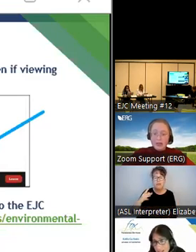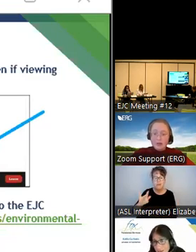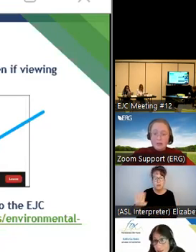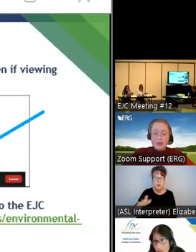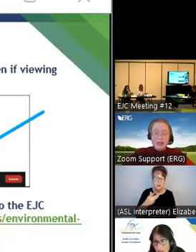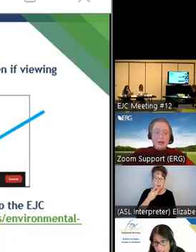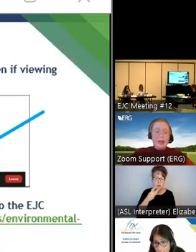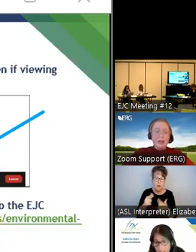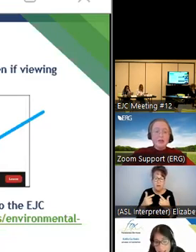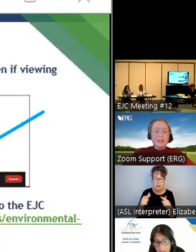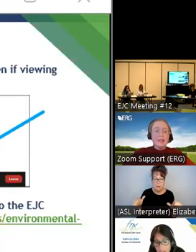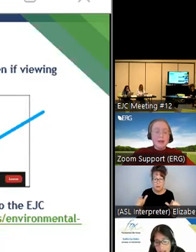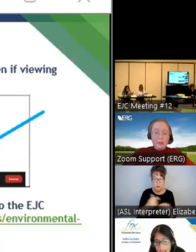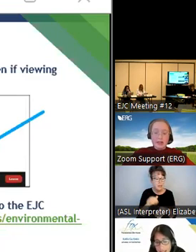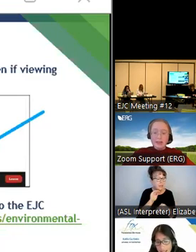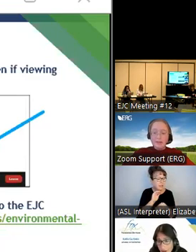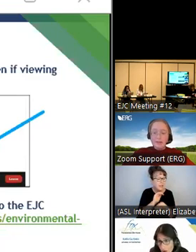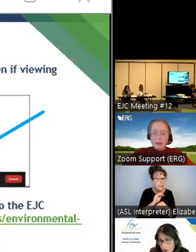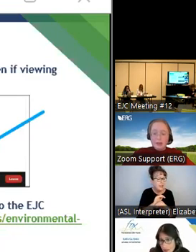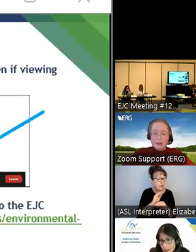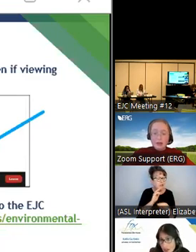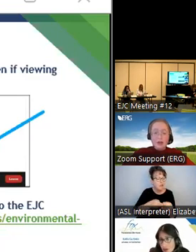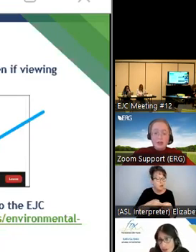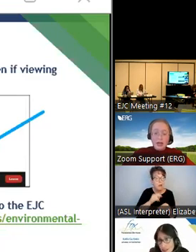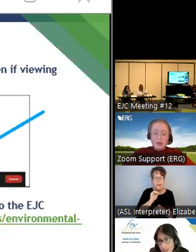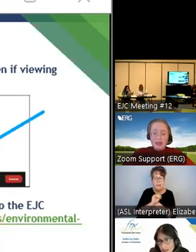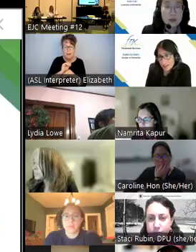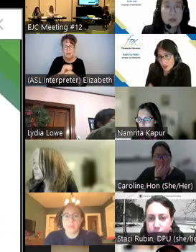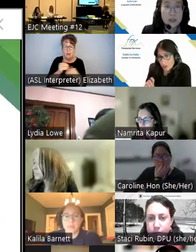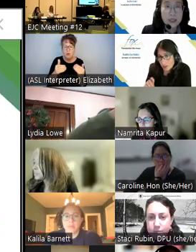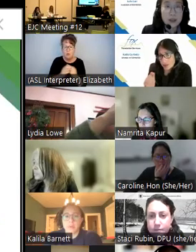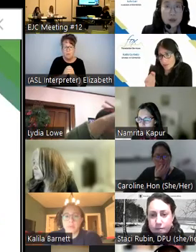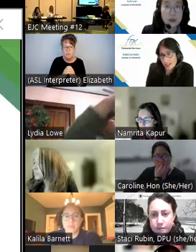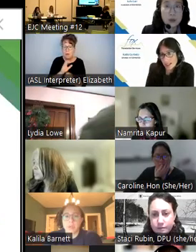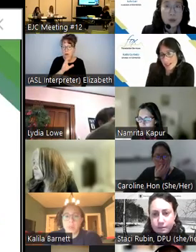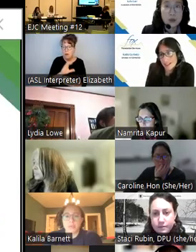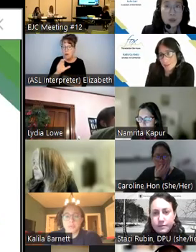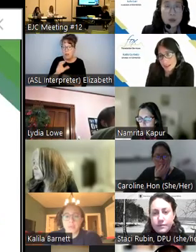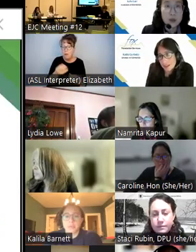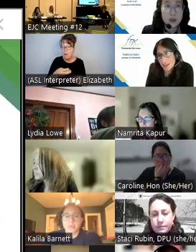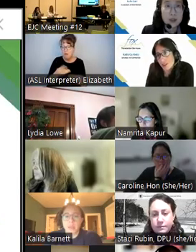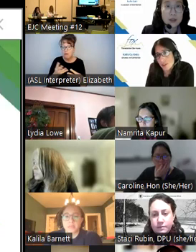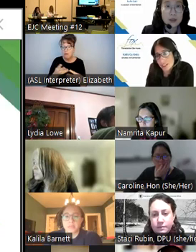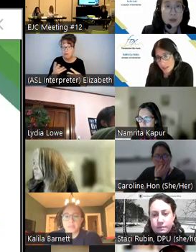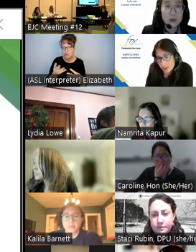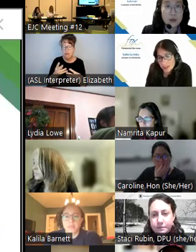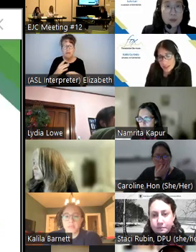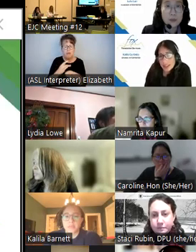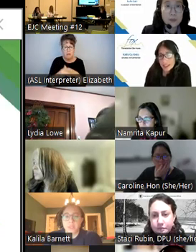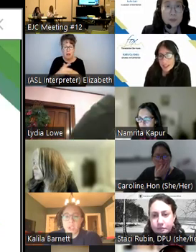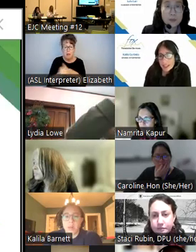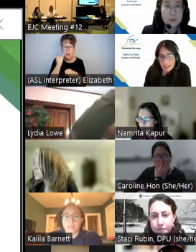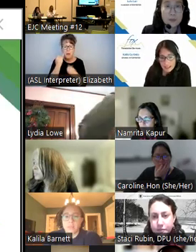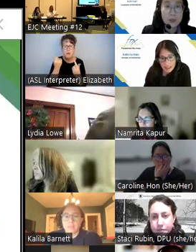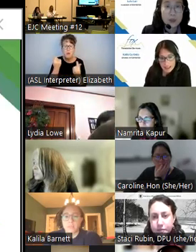la función de interpretación al ir al logo al icono de globito que dice interpretación y escoger